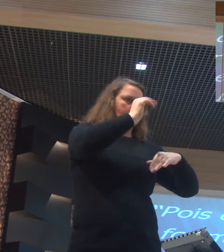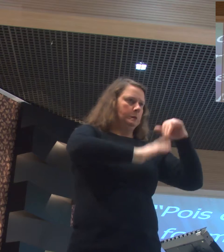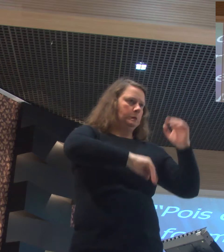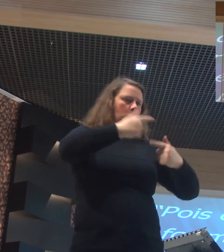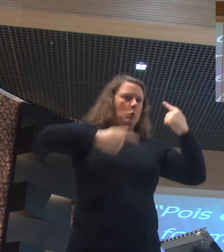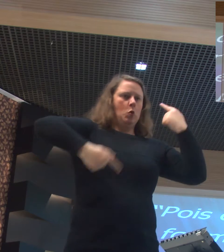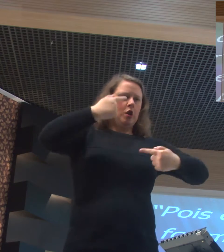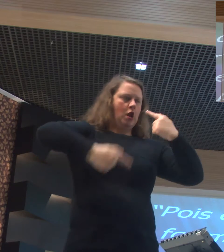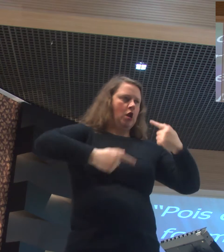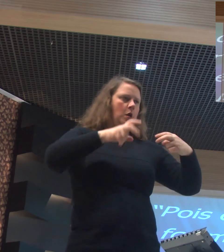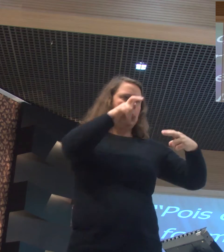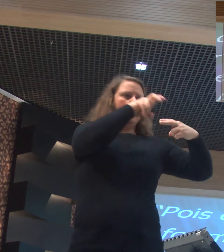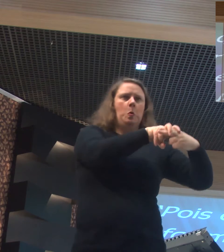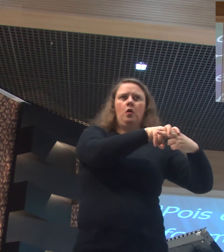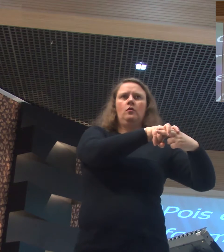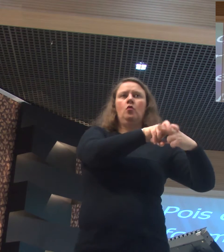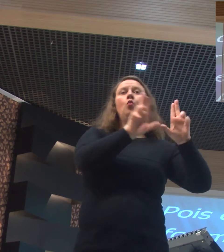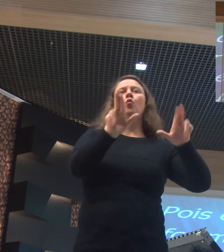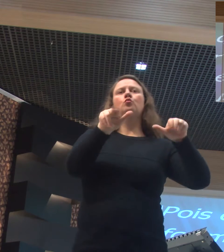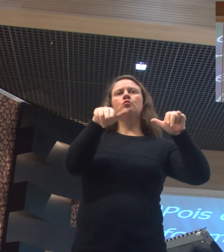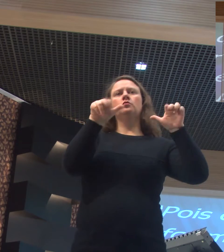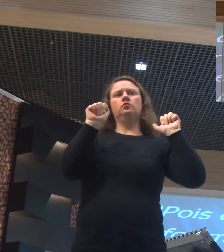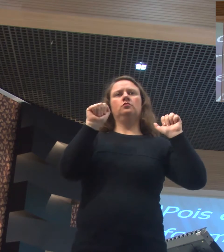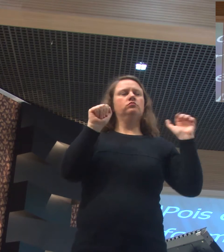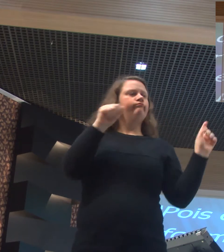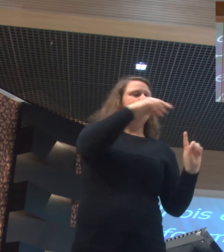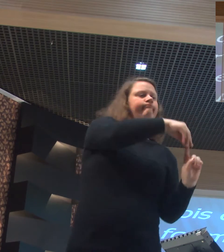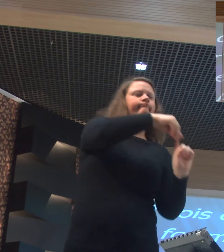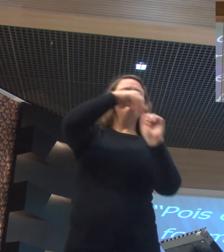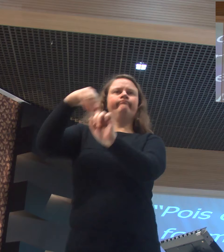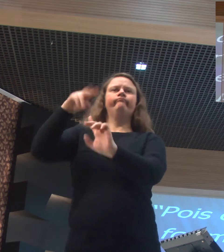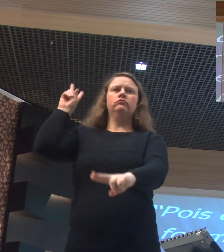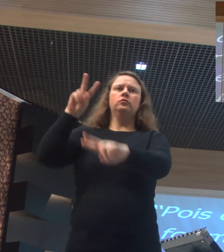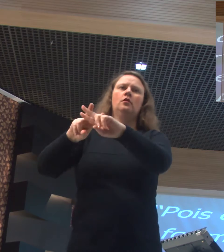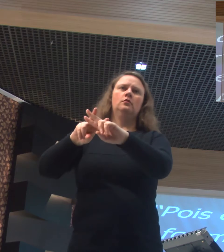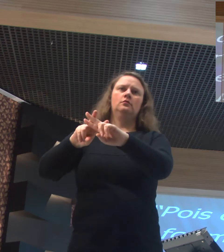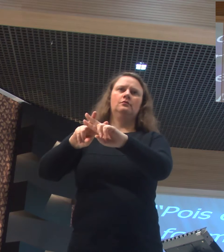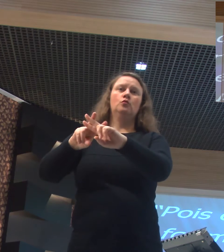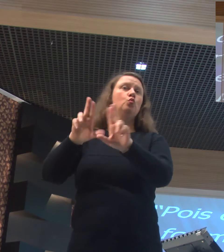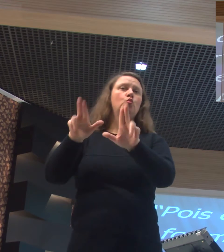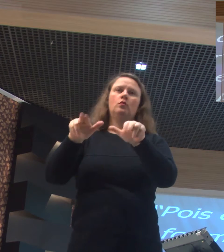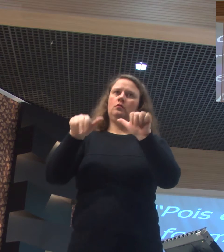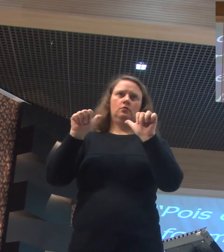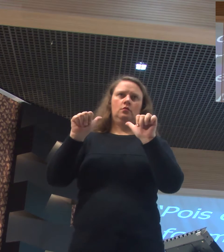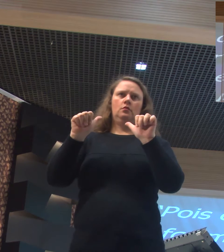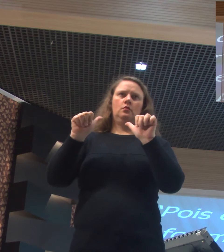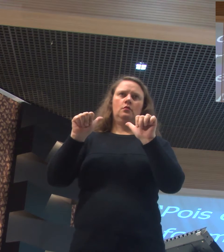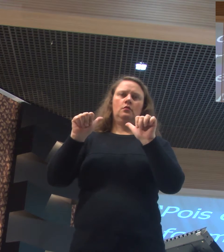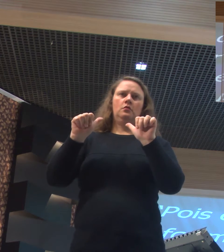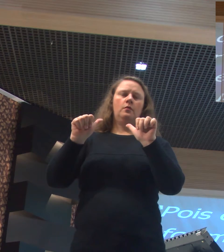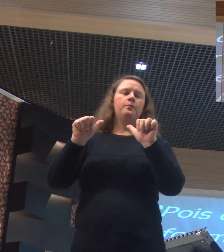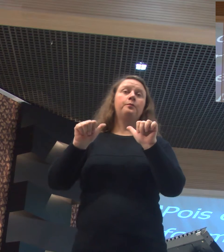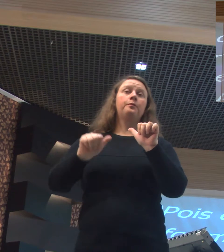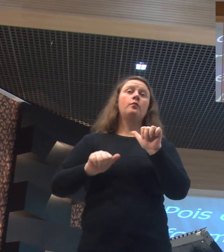político, nunca, jamais iria para a cadeia. Não sofria